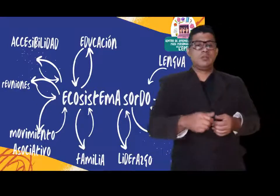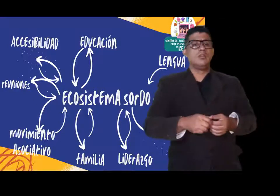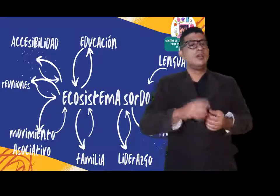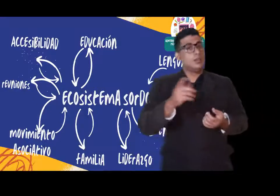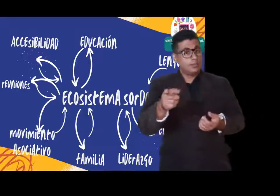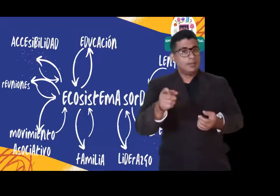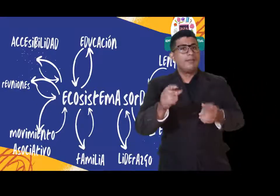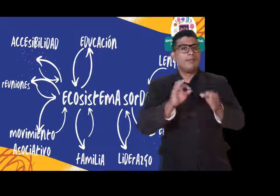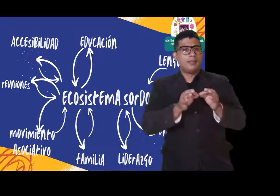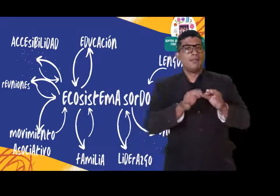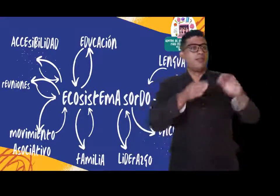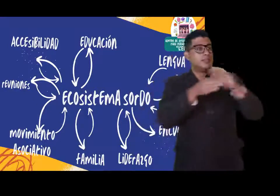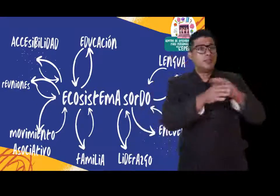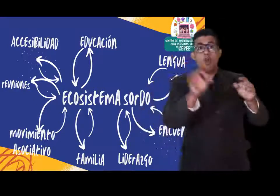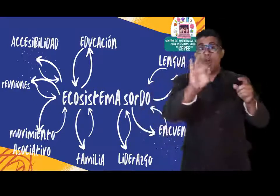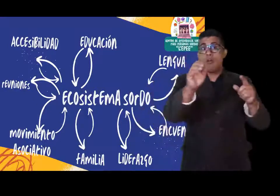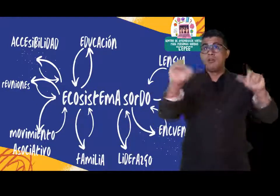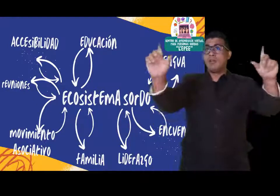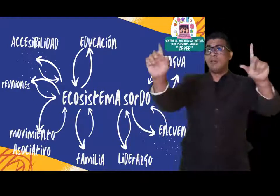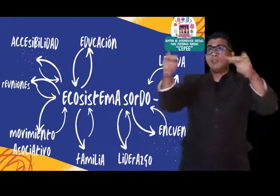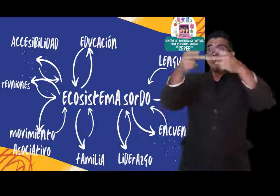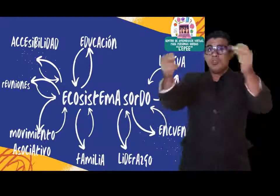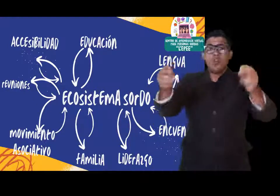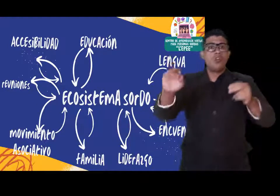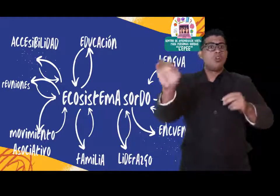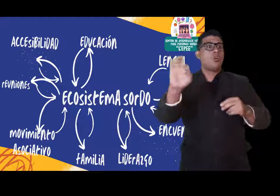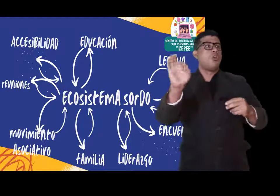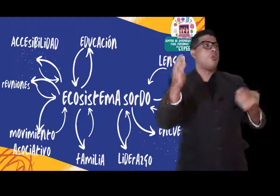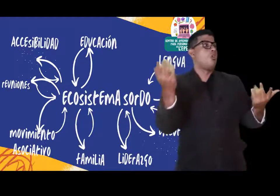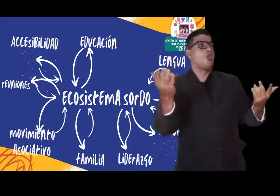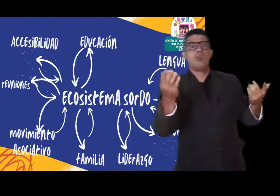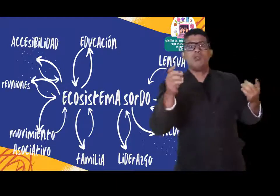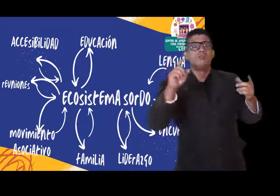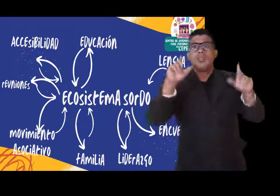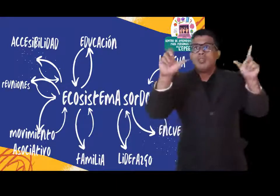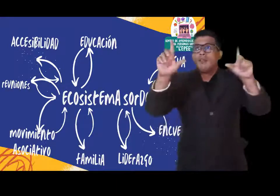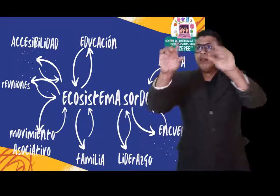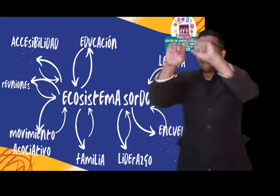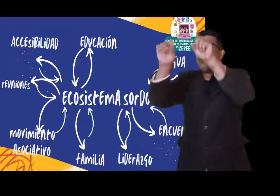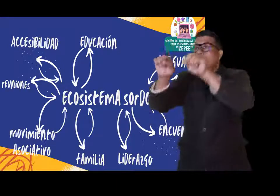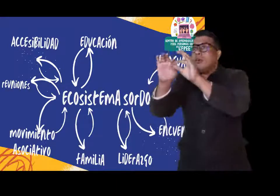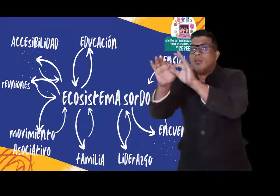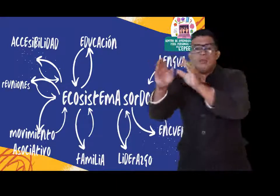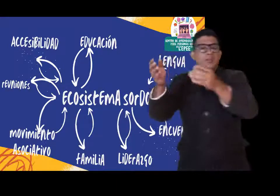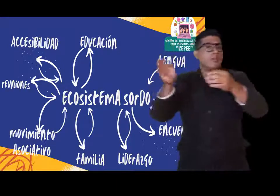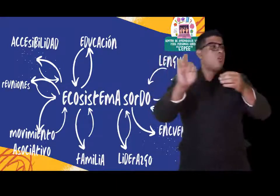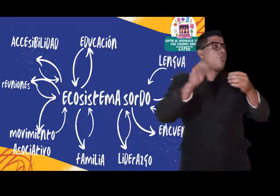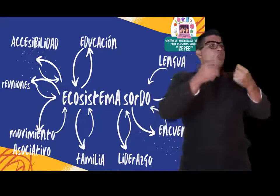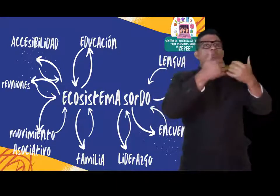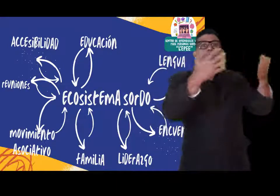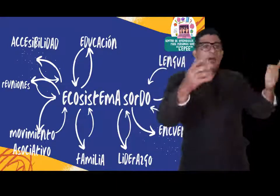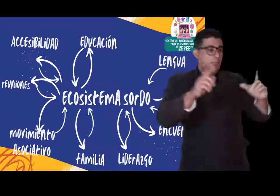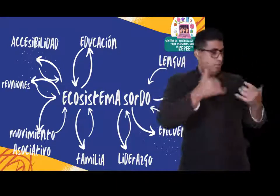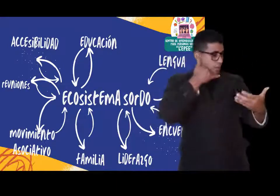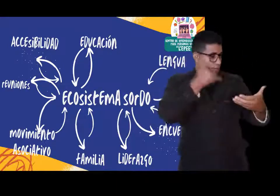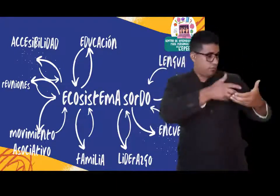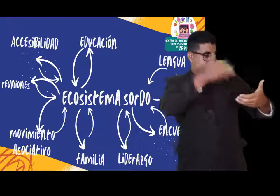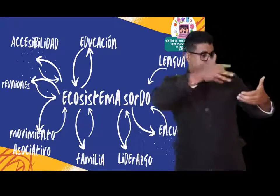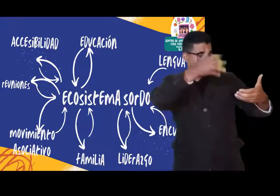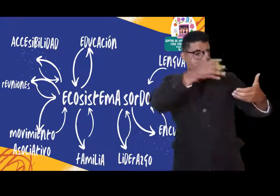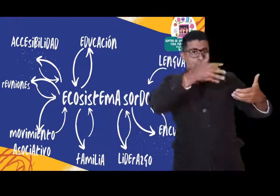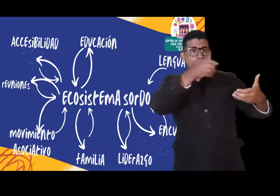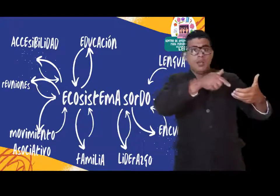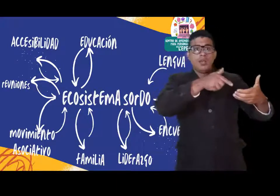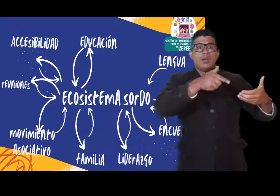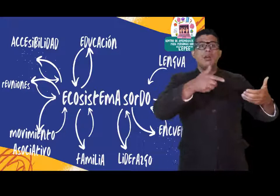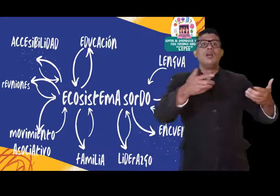una confluencia de entonces entender al otro y de esa manera o progresar o ser mejor